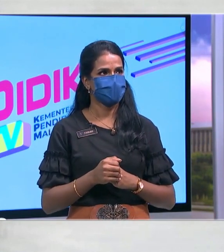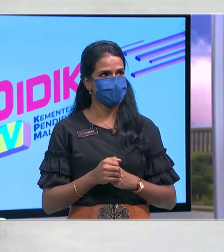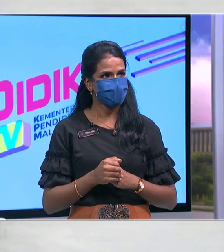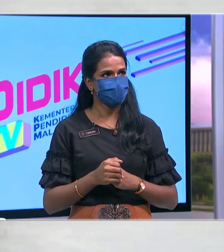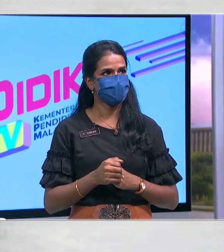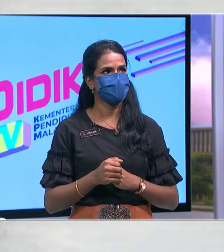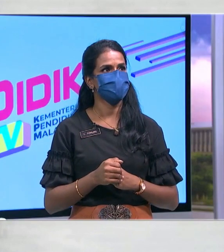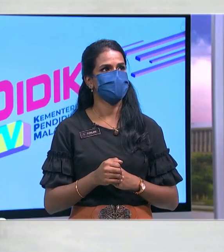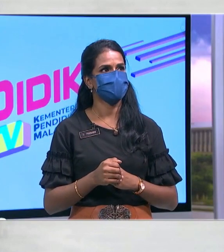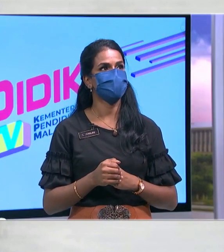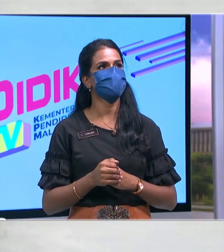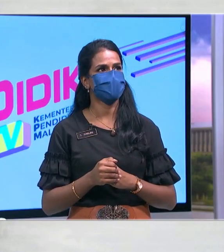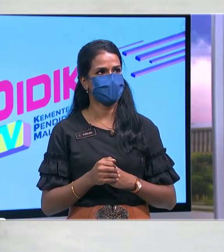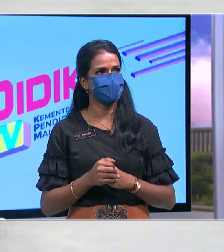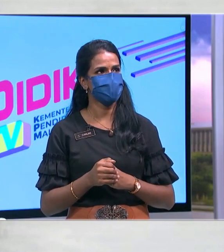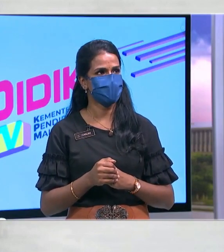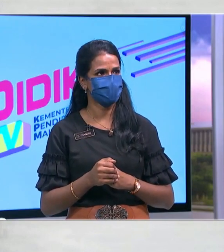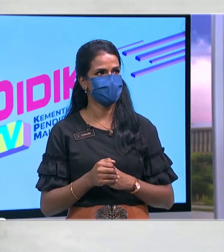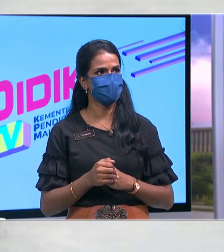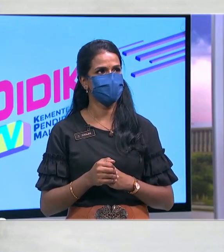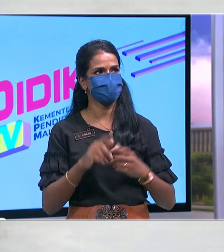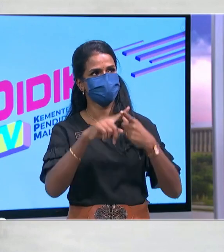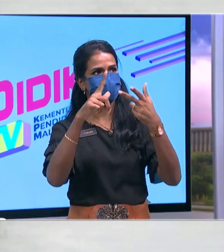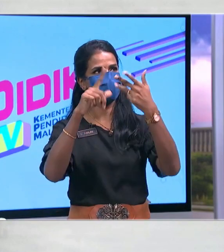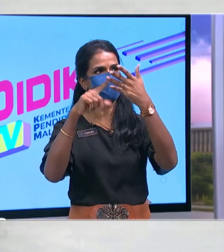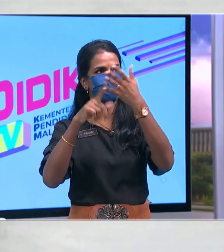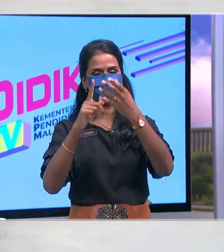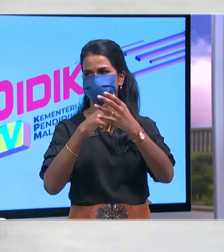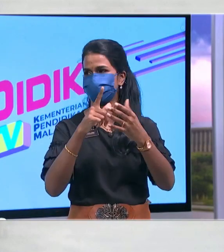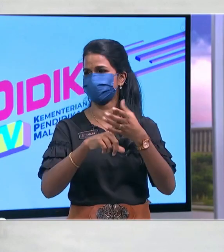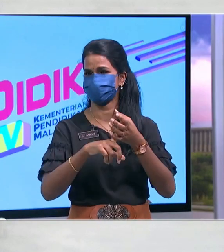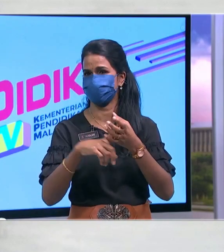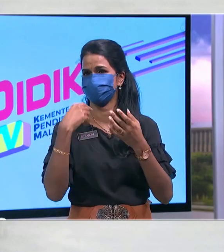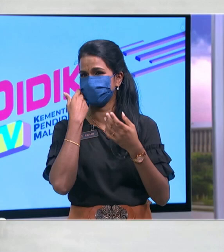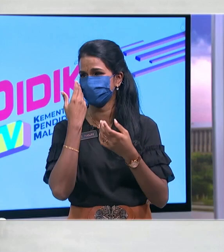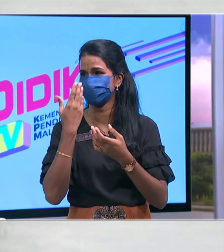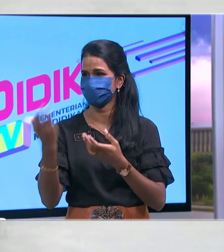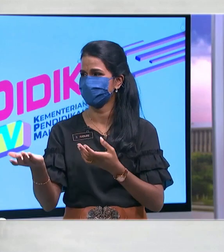Elak makanan banyak. Oh, Kak Ellie nak makan banyak. Itulah inilah, inilah. Allah, sudah malu.